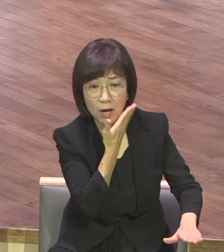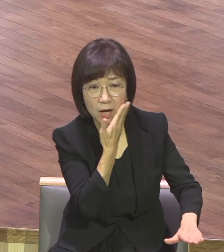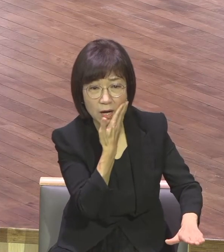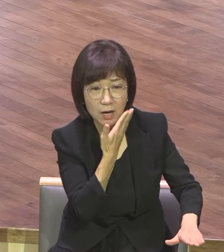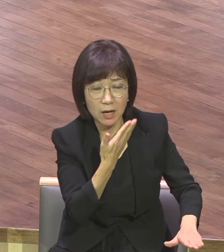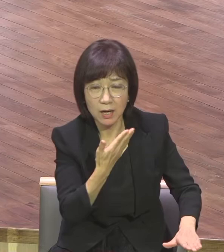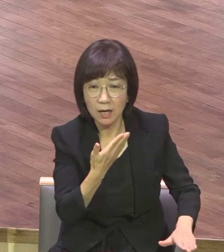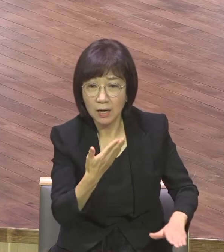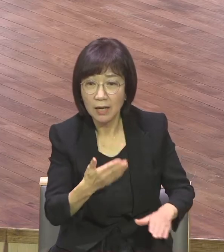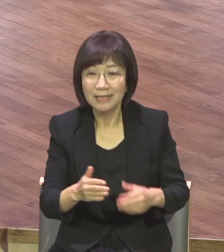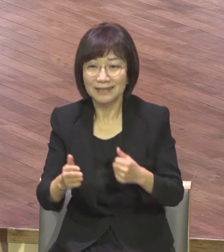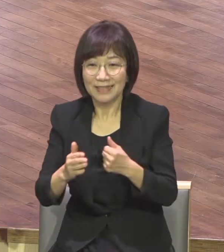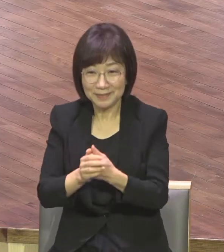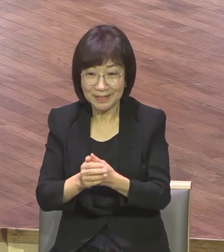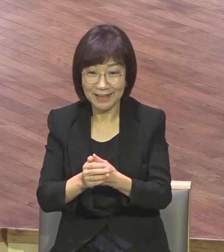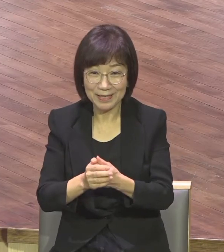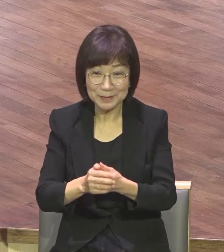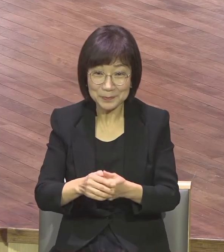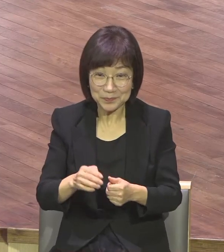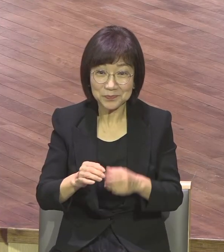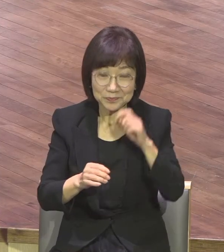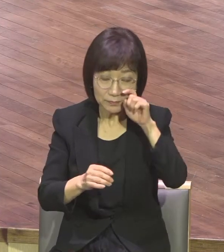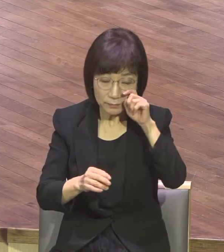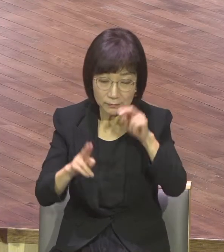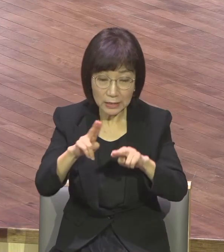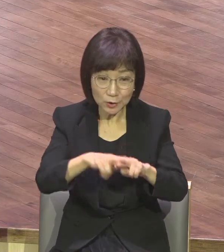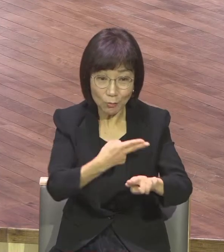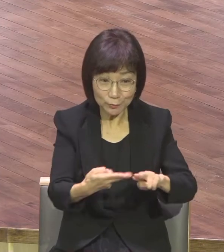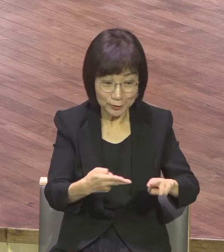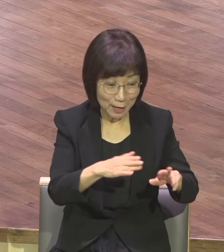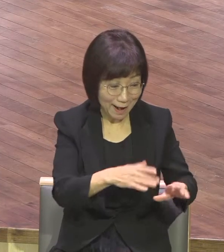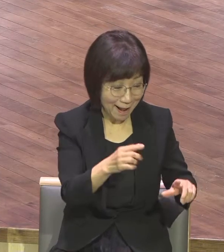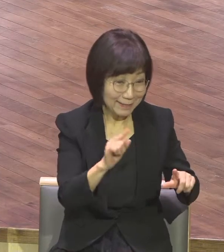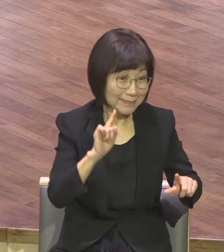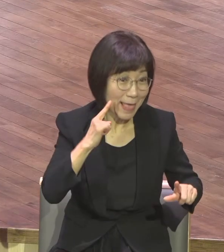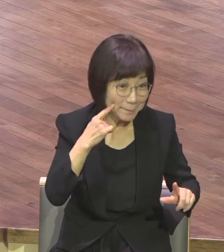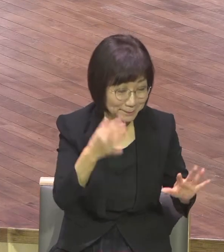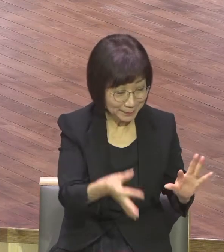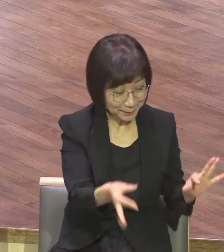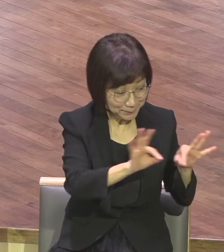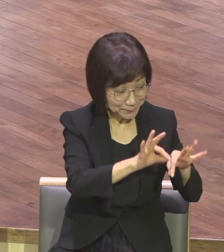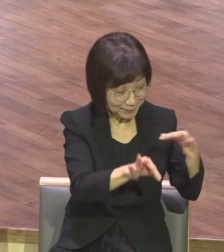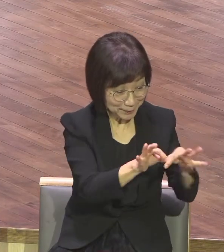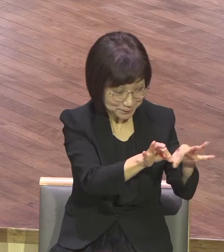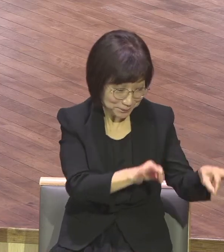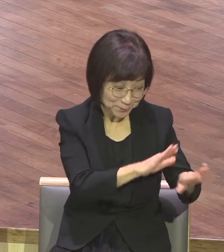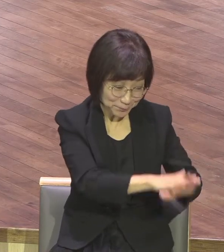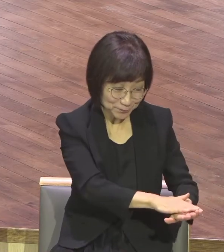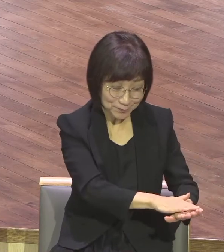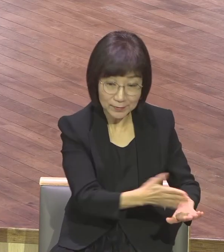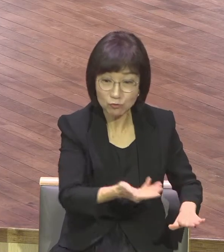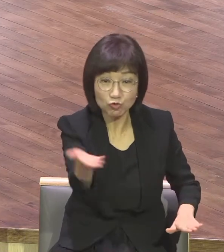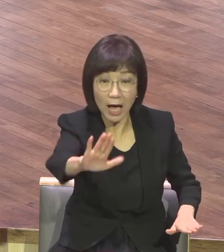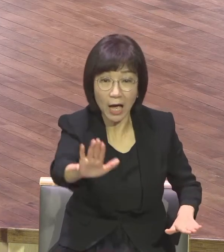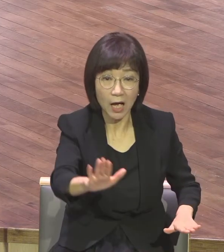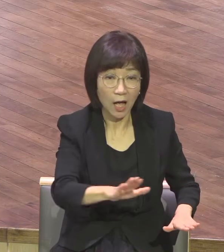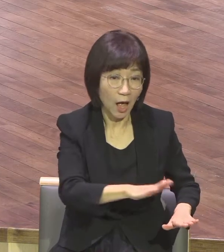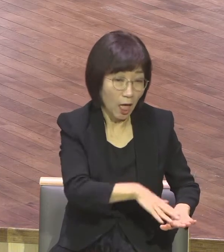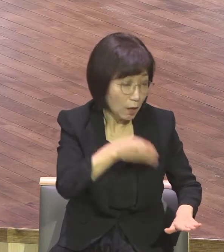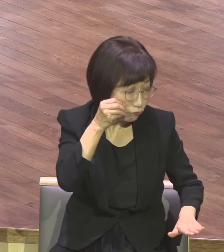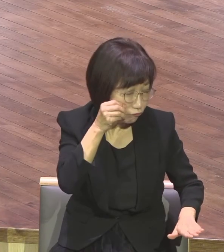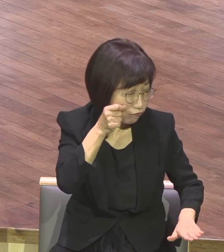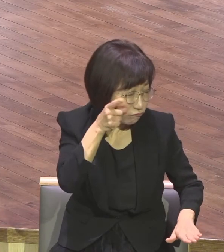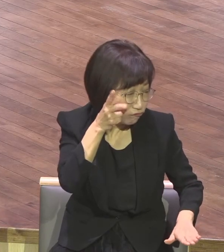무슨 말입니까? 무슨 선물이 내 의미가 있냐는 얘기예요. 포장해놓고 안 주면 그 선물이 무슨 의미가 있냐 이 말이에요. 의미